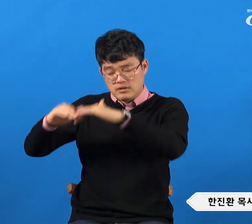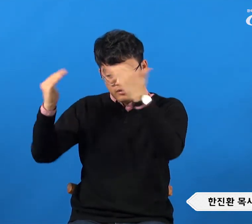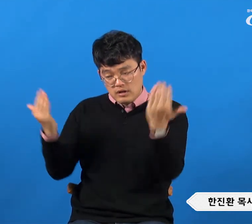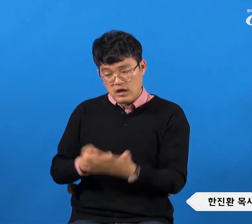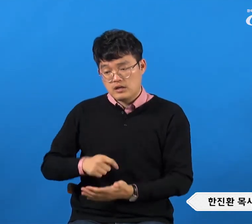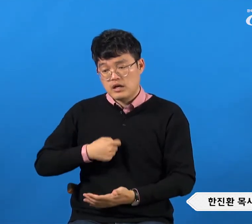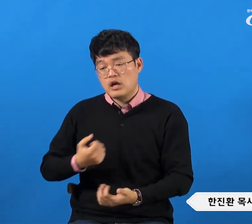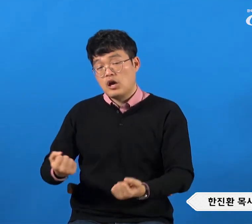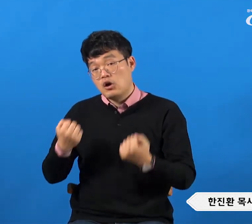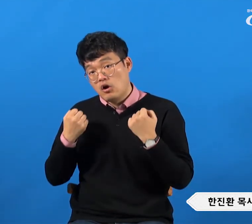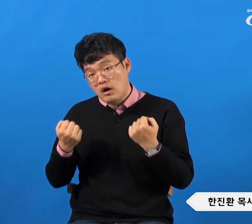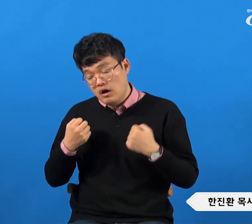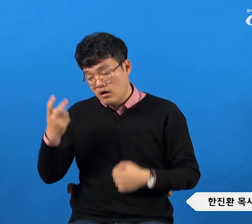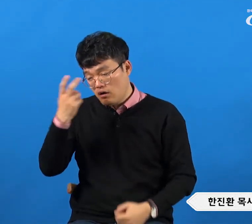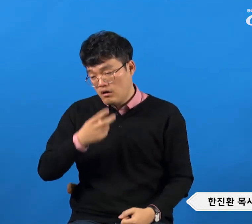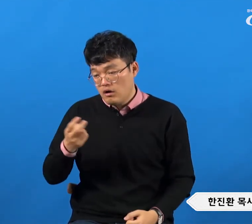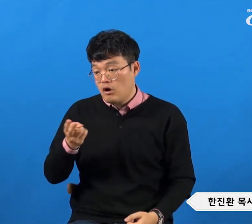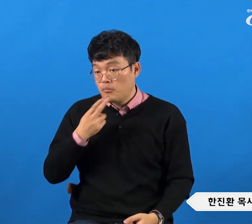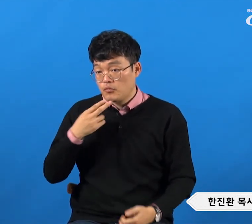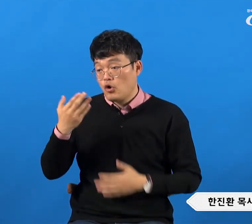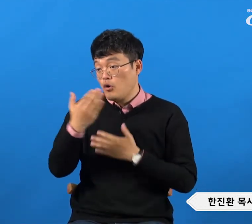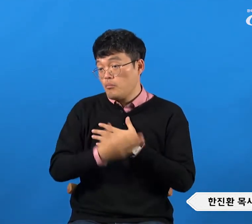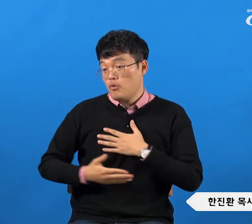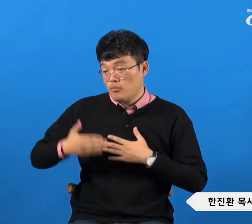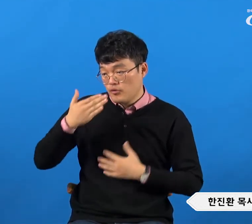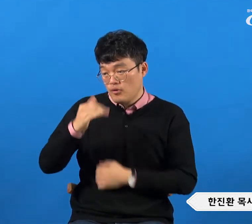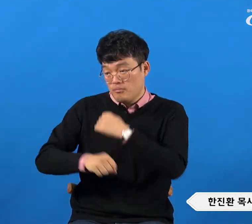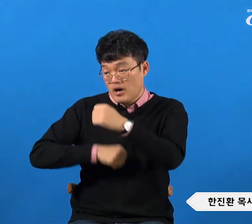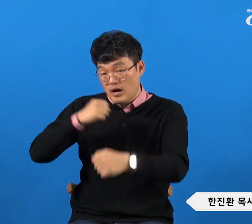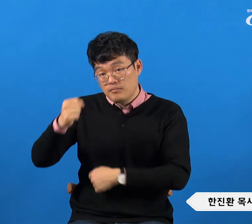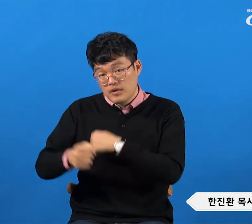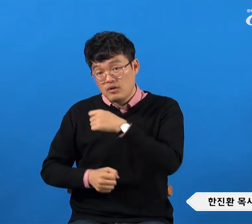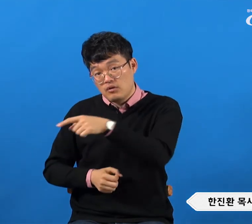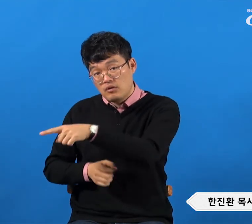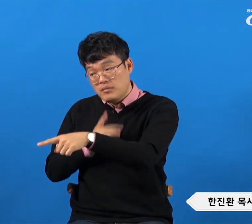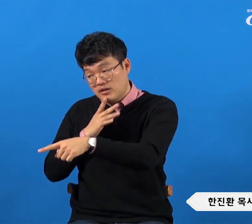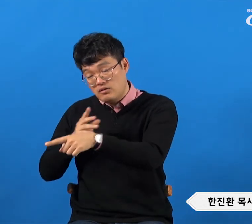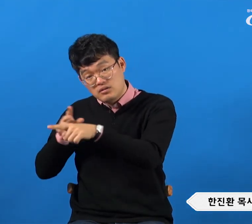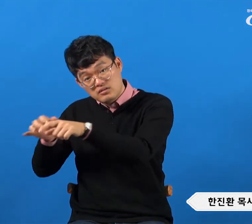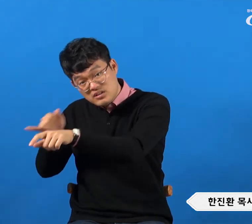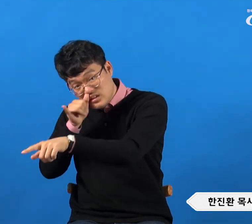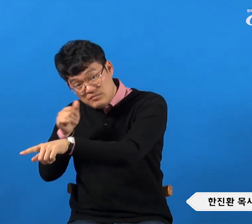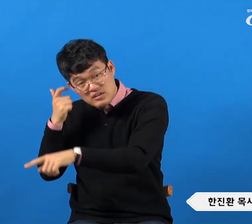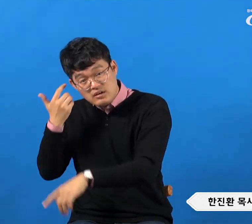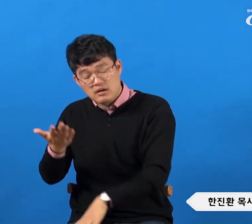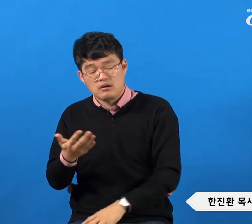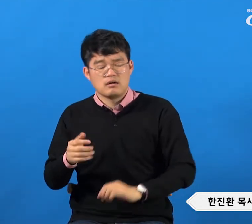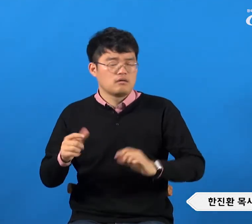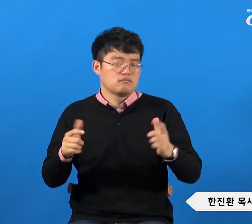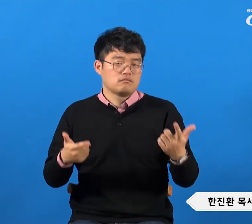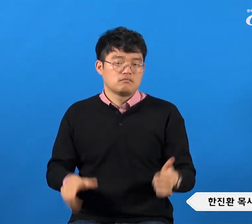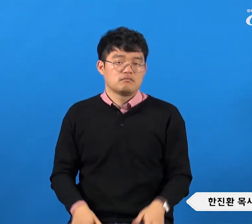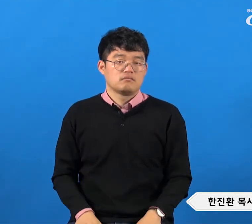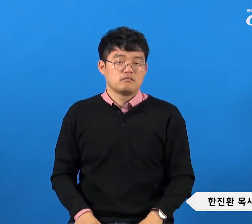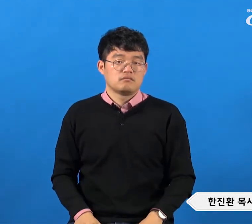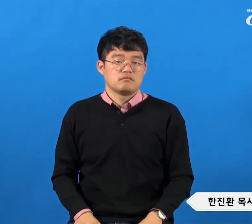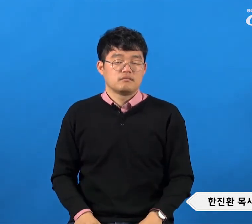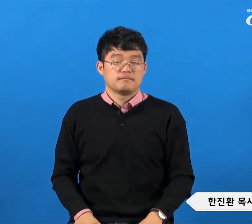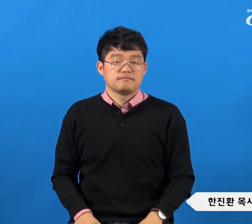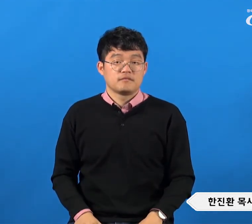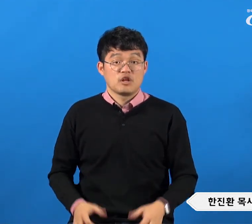자기 건강도 잘 챙기지도 않고 몸도 함부로 굴린 그런 사람들만 거기 다 모여 있습니까?